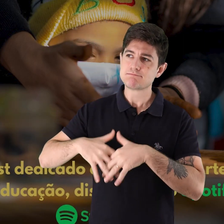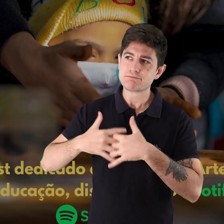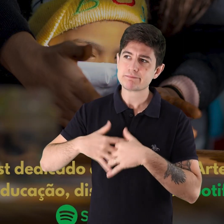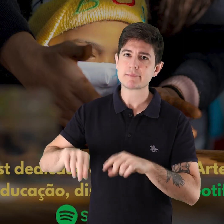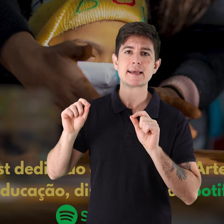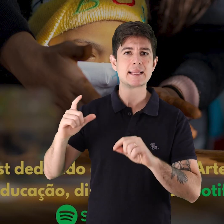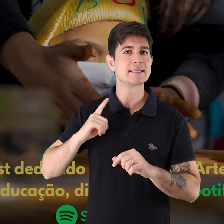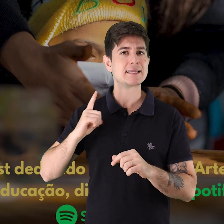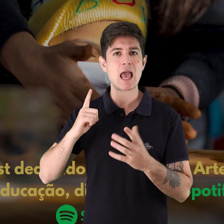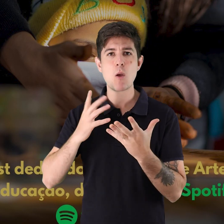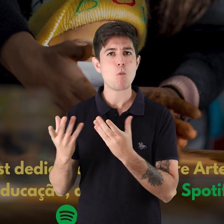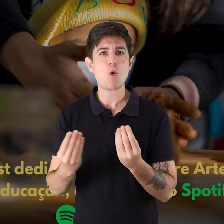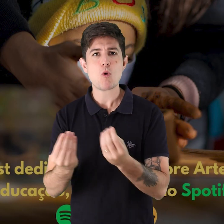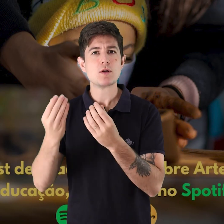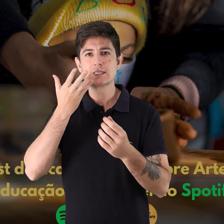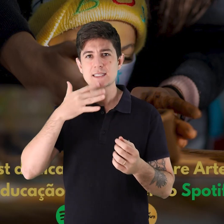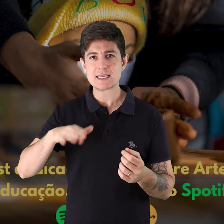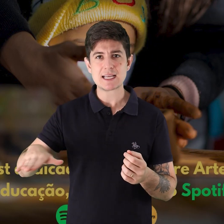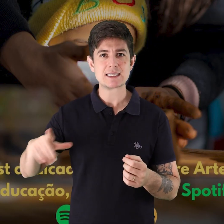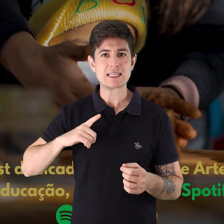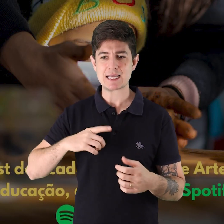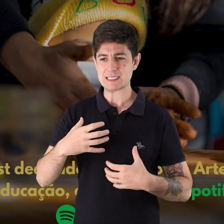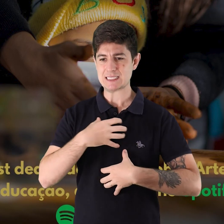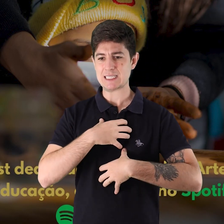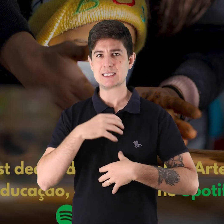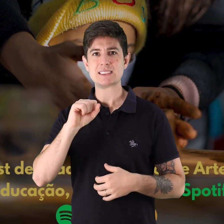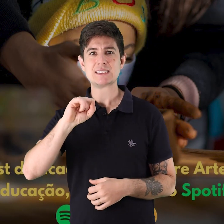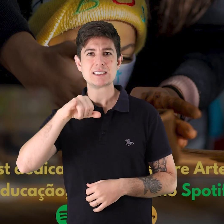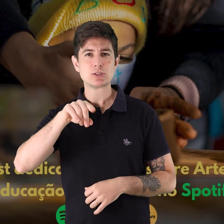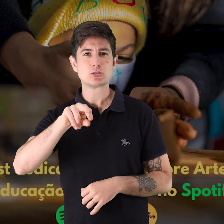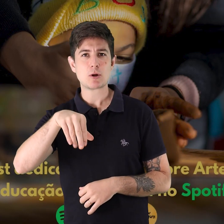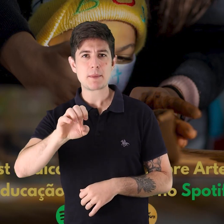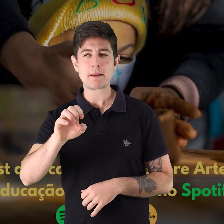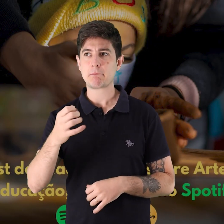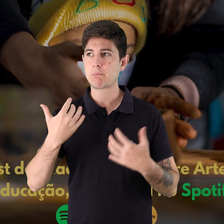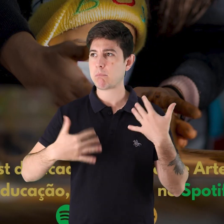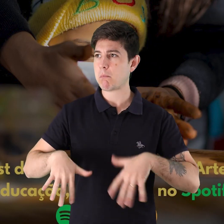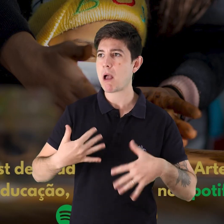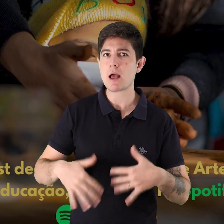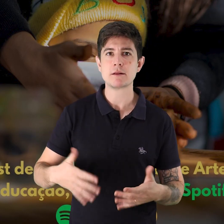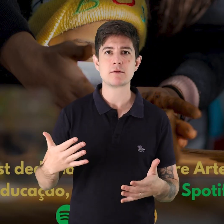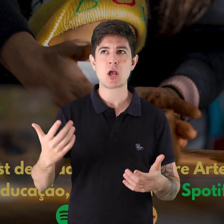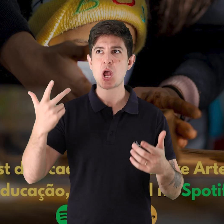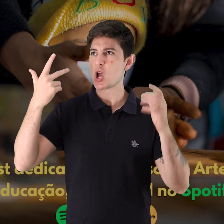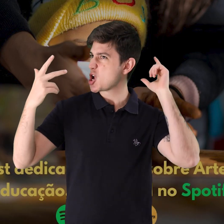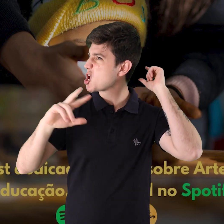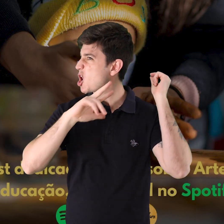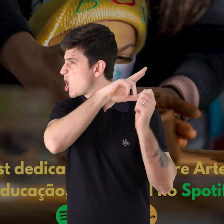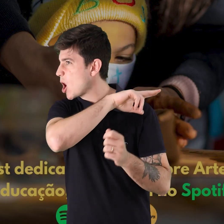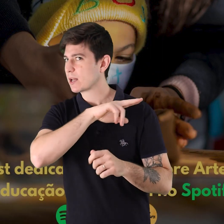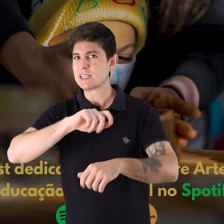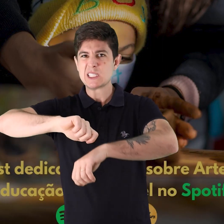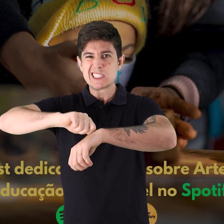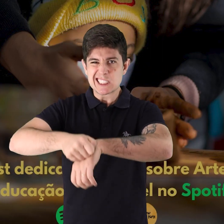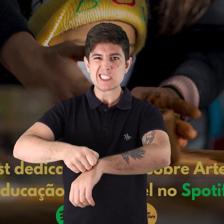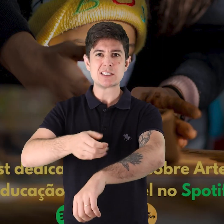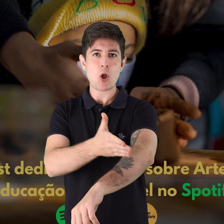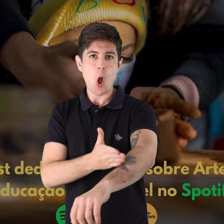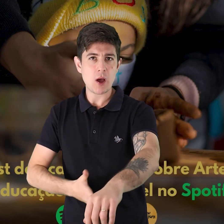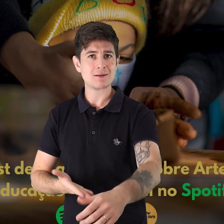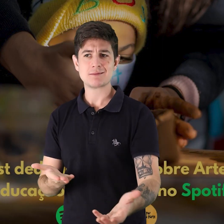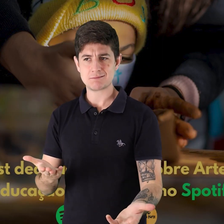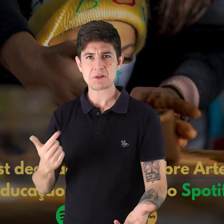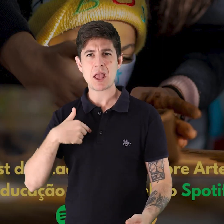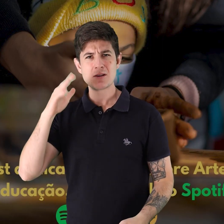eu estou refletindo, que tem muitas crianças que têm síndrome do pânico, que arrancam cabelo, que se cortam, que se